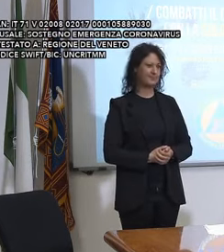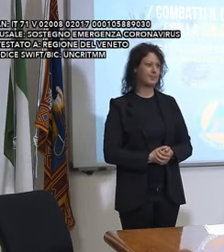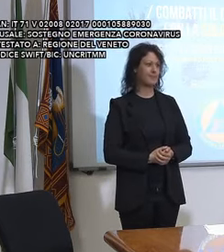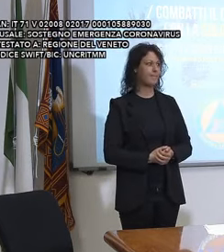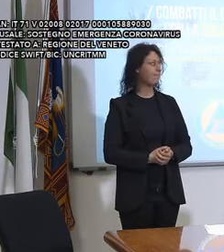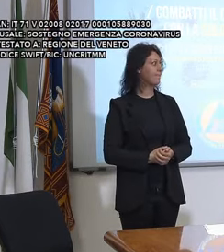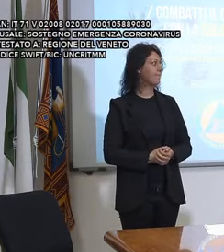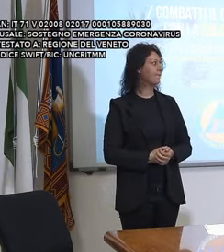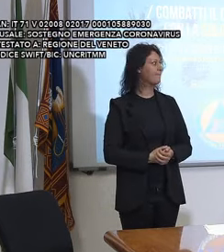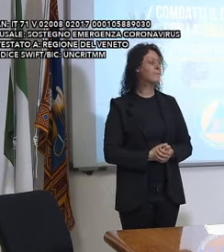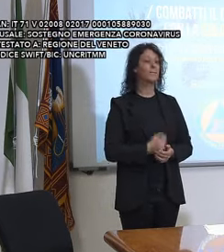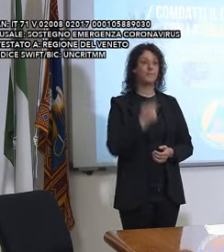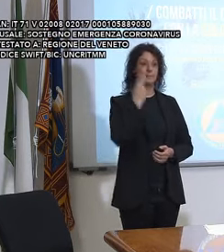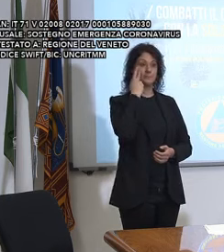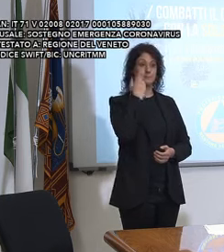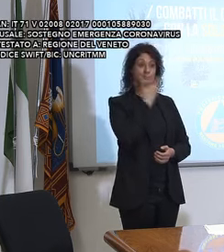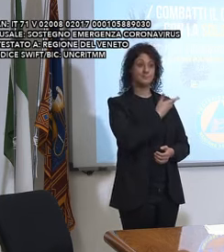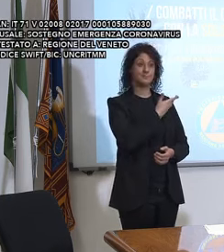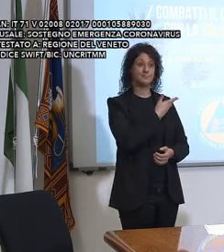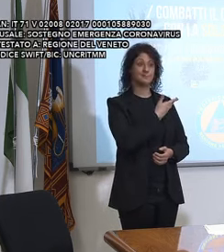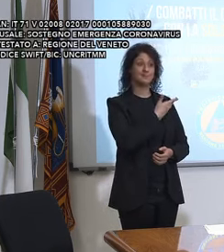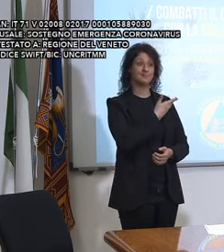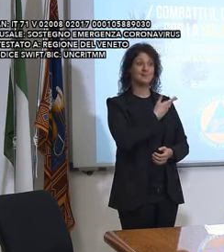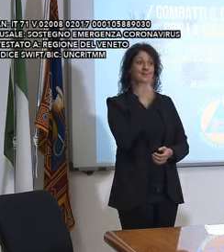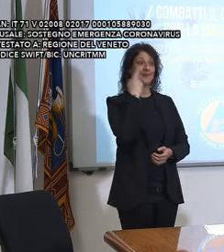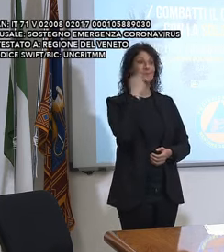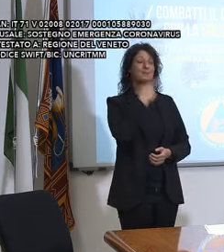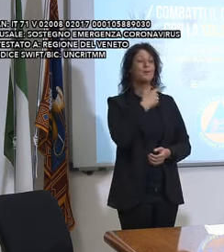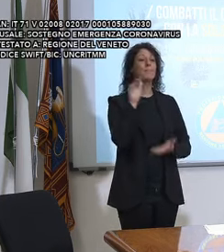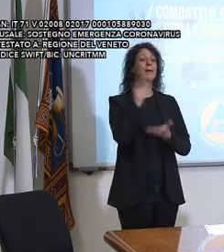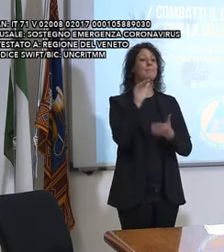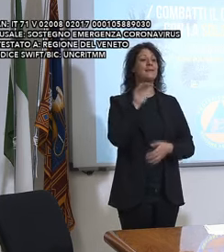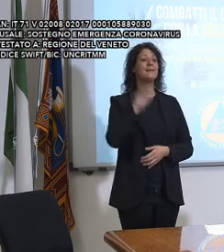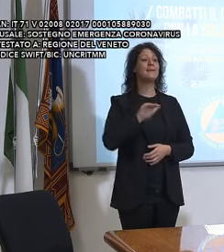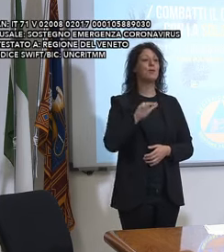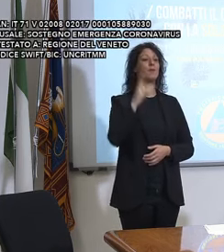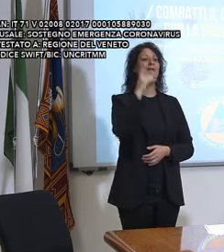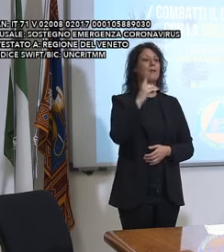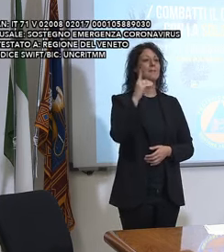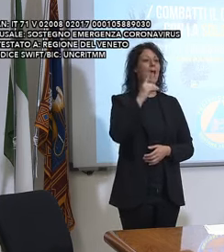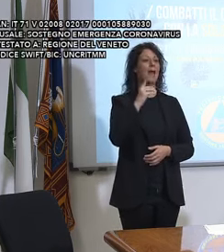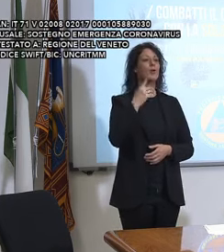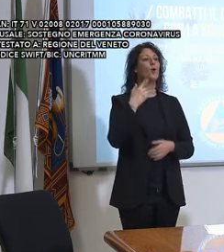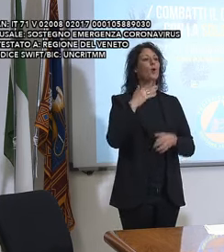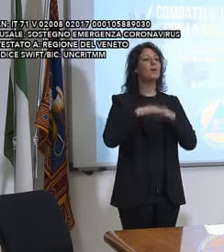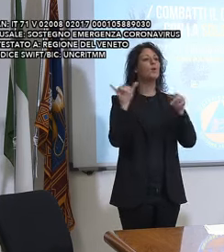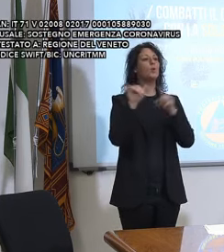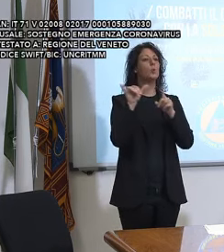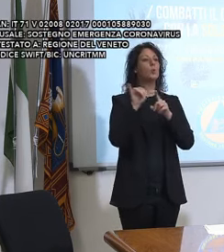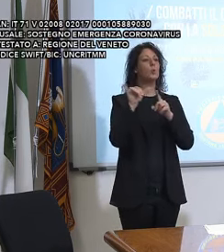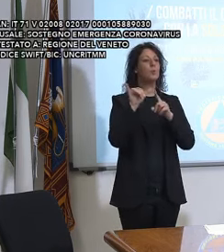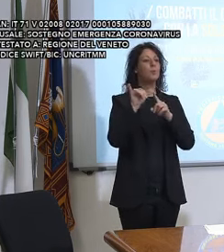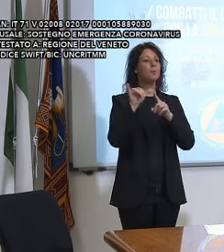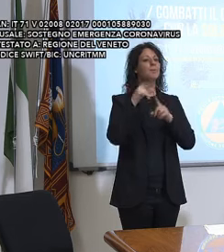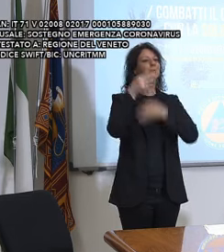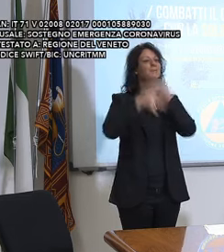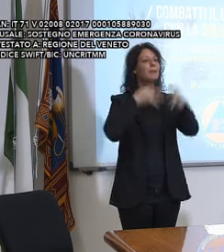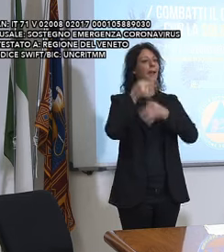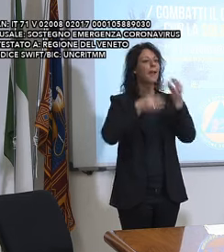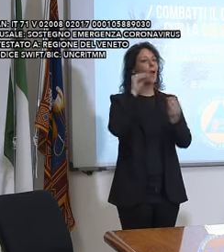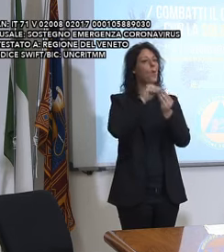Avete visto che Damiano, bambino qua in tutorial adesso, sui social, ogni giorno spiega come si chiama.